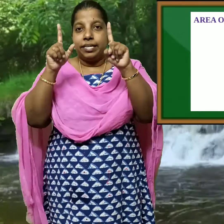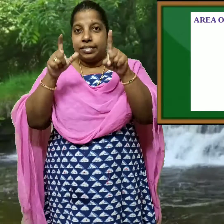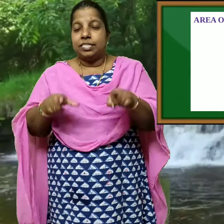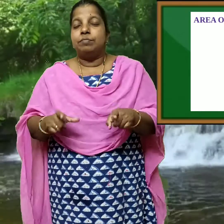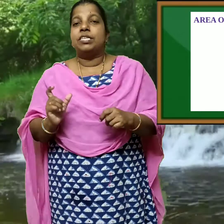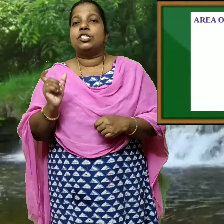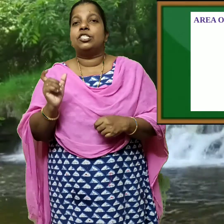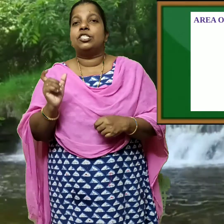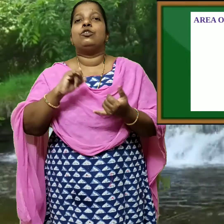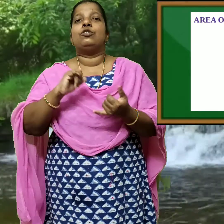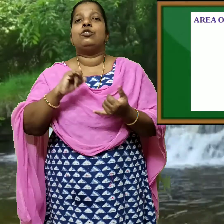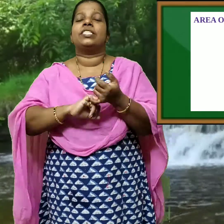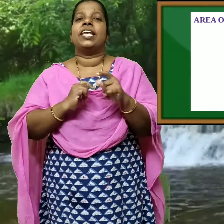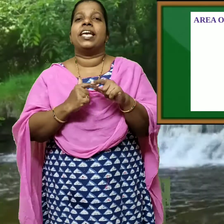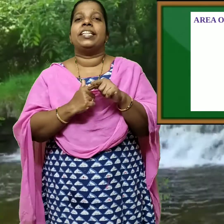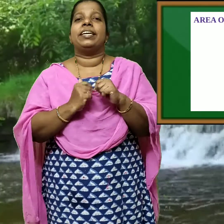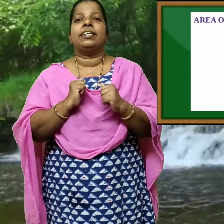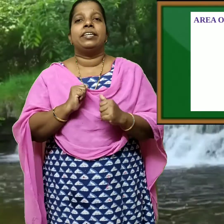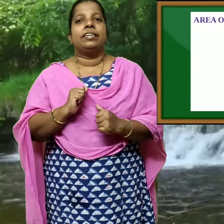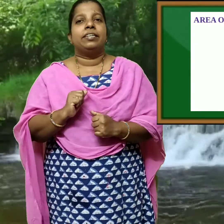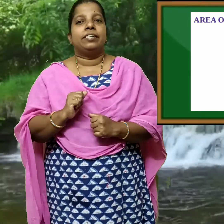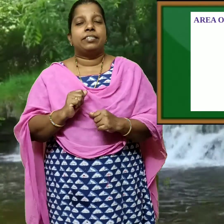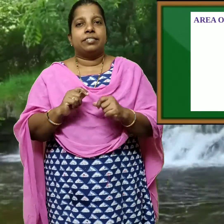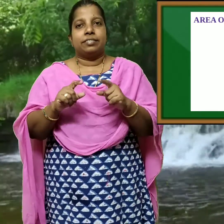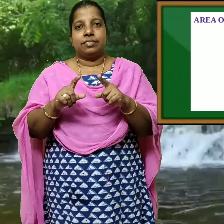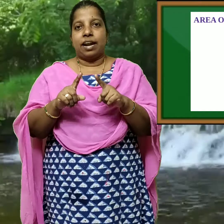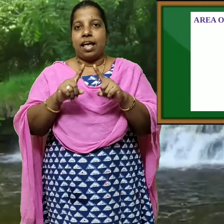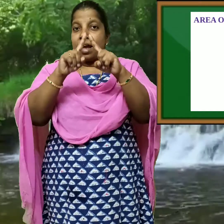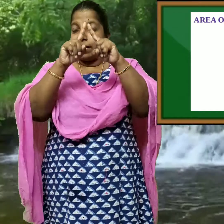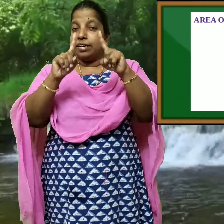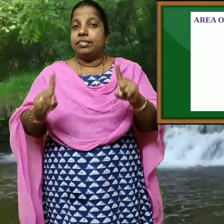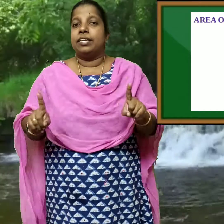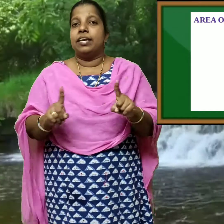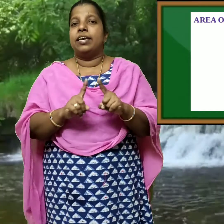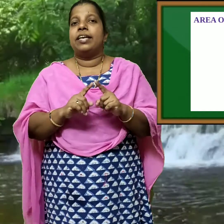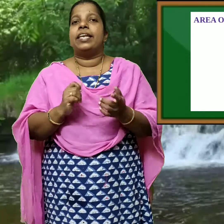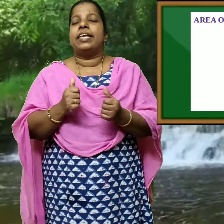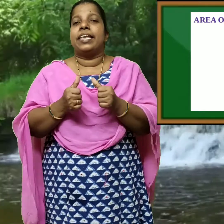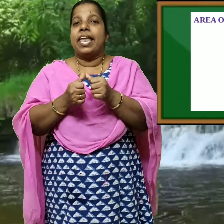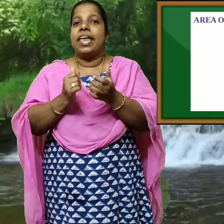ഡിറ്റർമിനൻസ് യൂസ് ചെയ്ത് ട്രയാങ്കിളിൻ്റെ ഏരിയ കണ്ടുപിടിക്കാം.